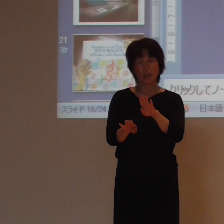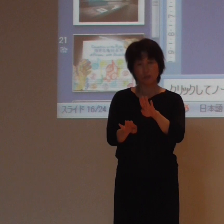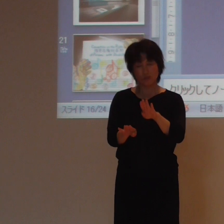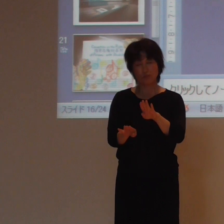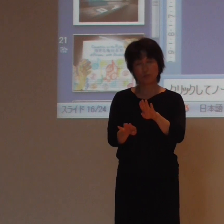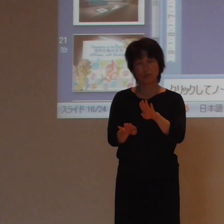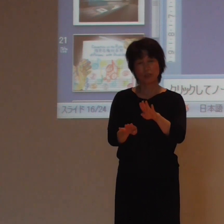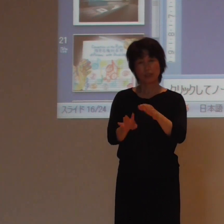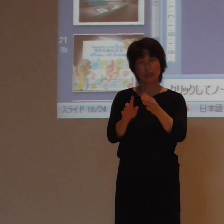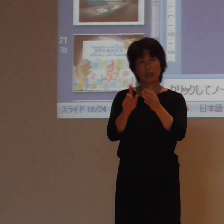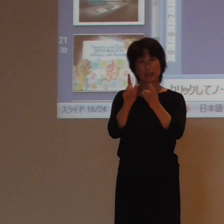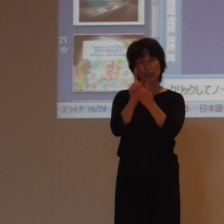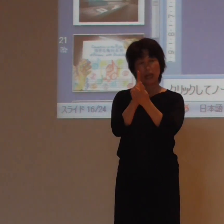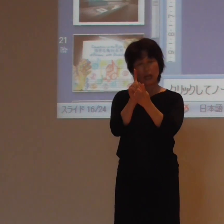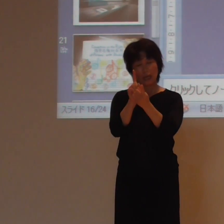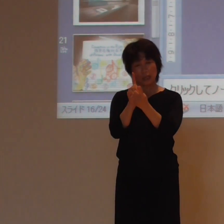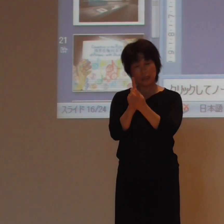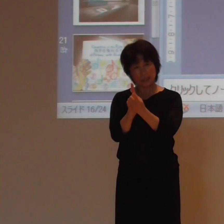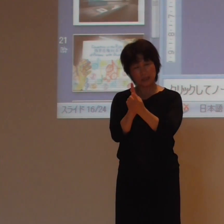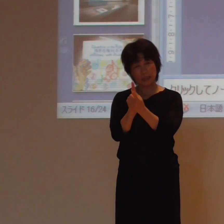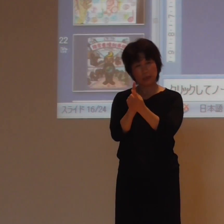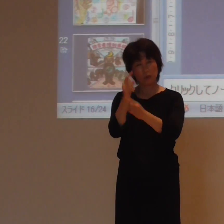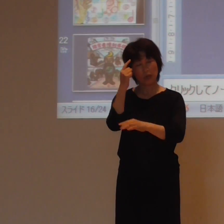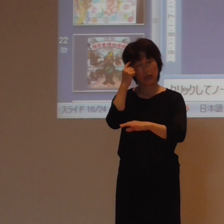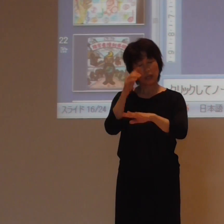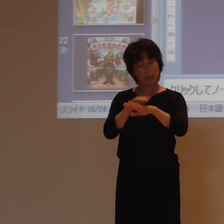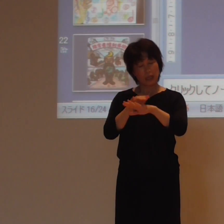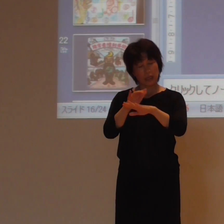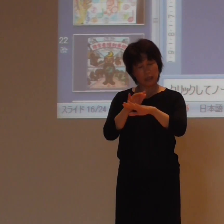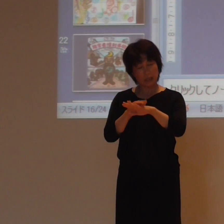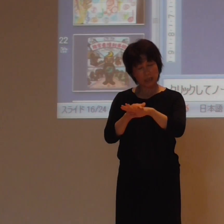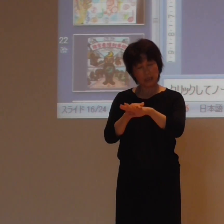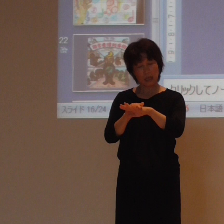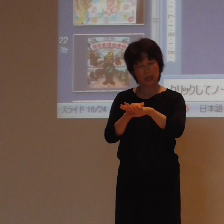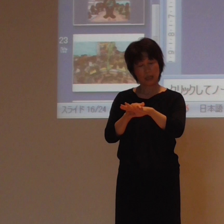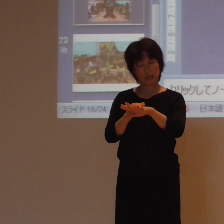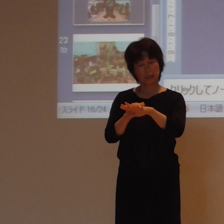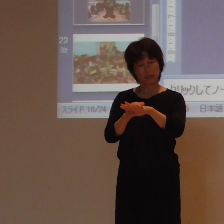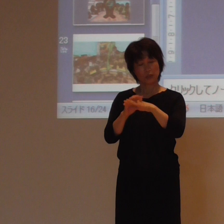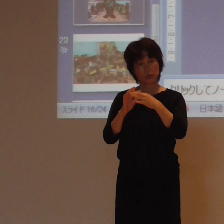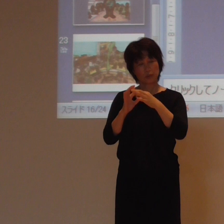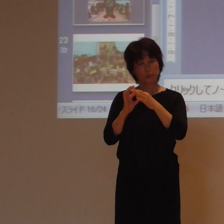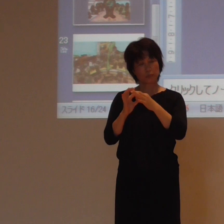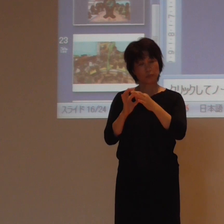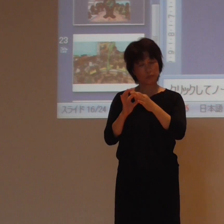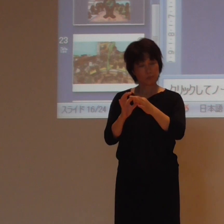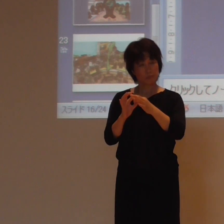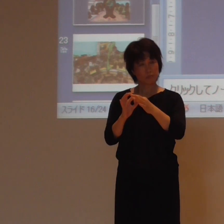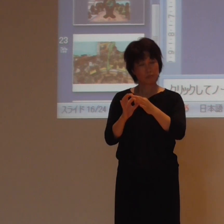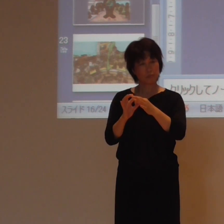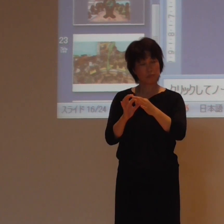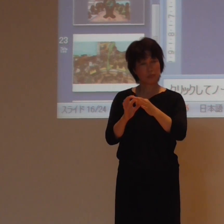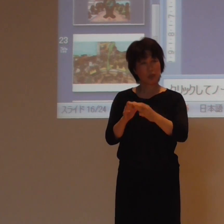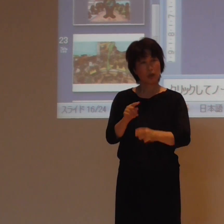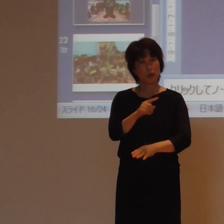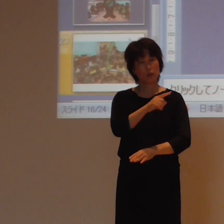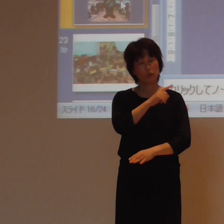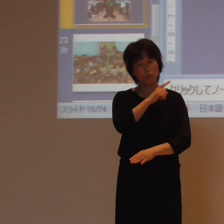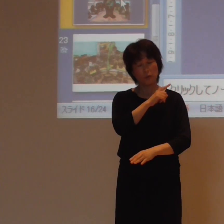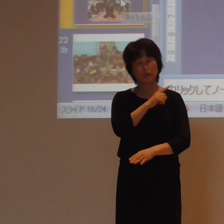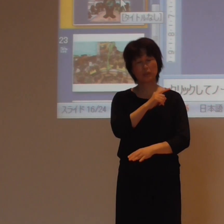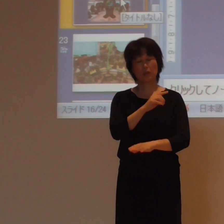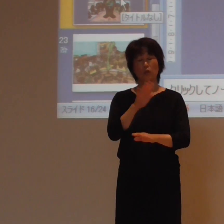見というものの同じ延長線上にはね、こうしたことも可能性としてなくはないんだということ